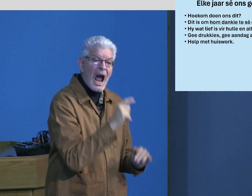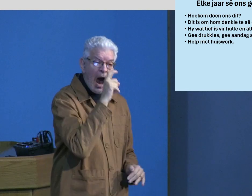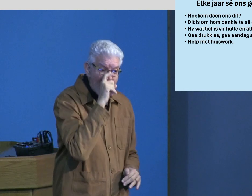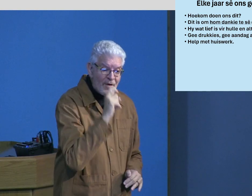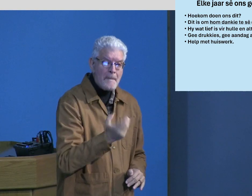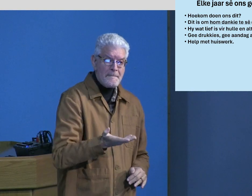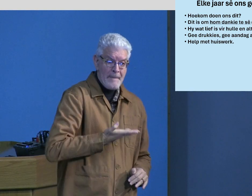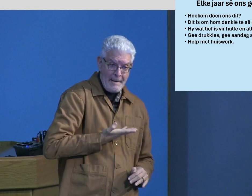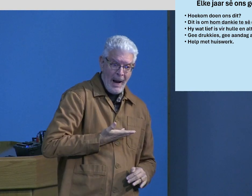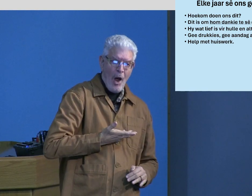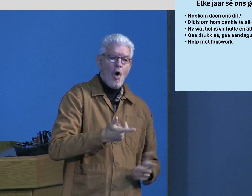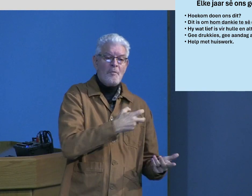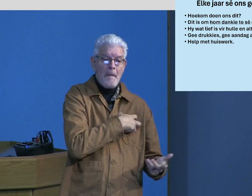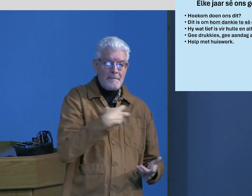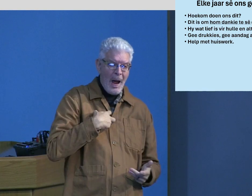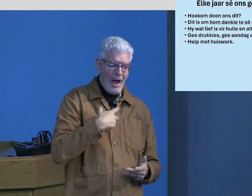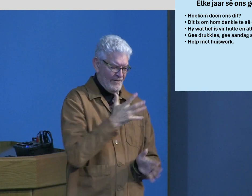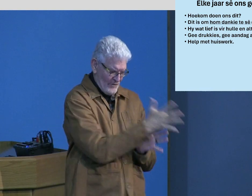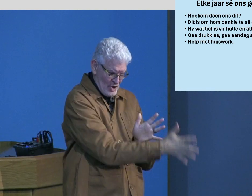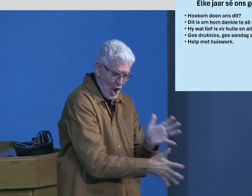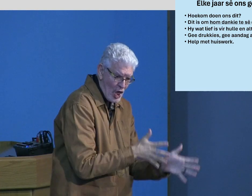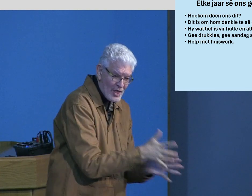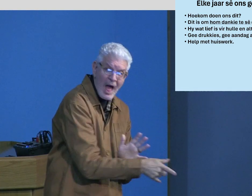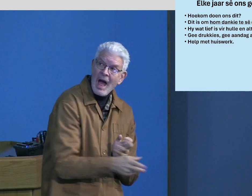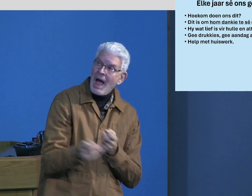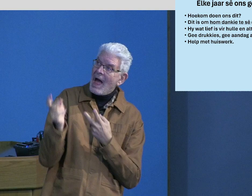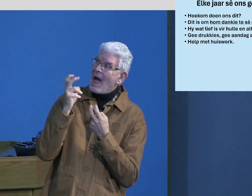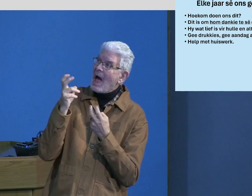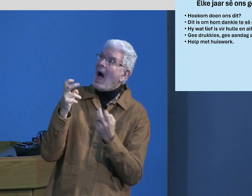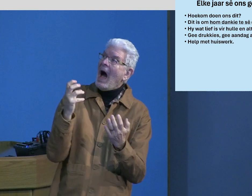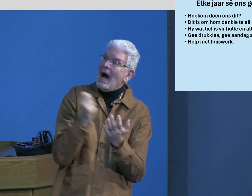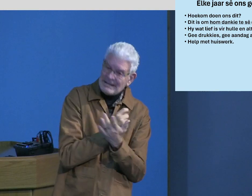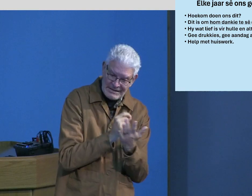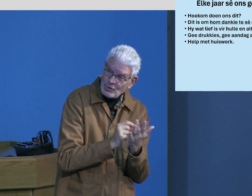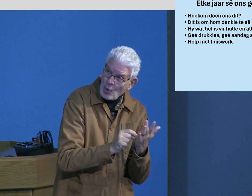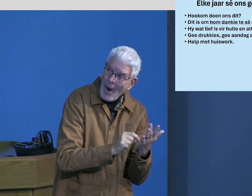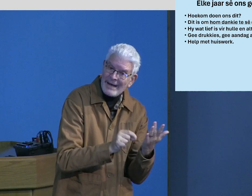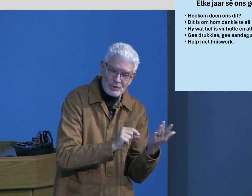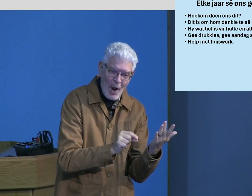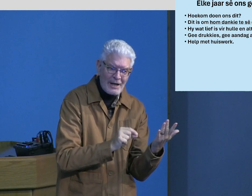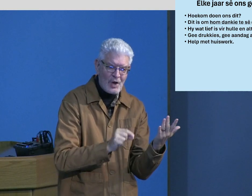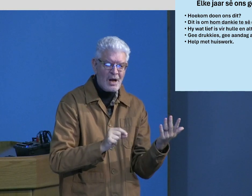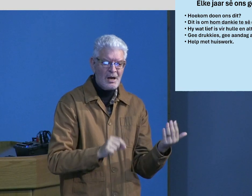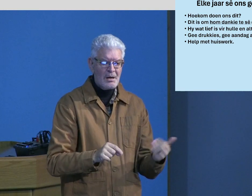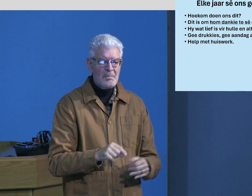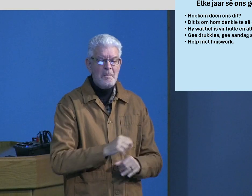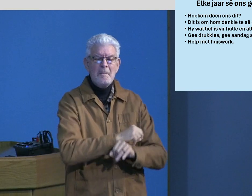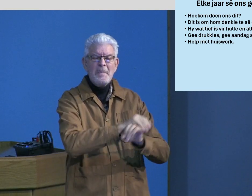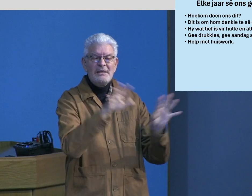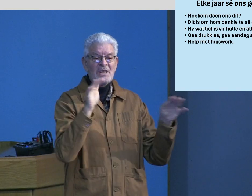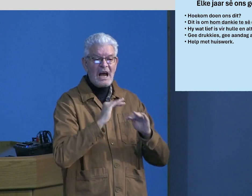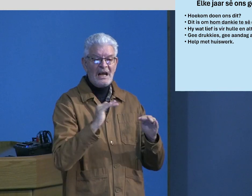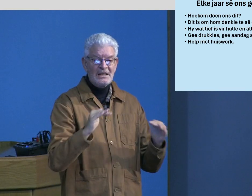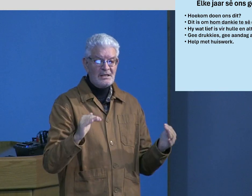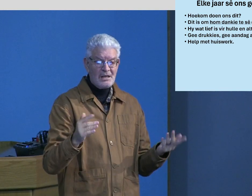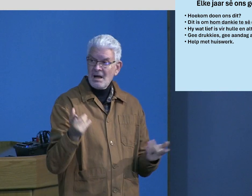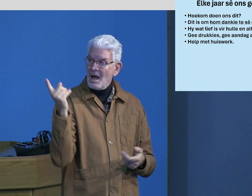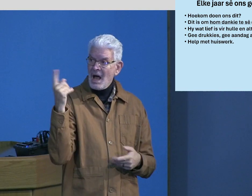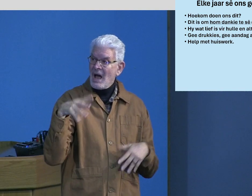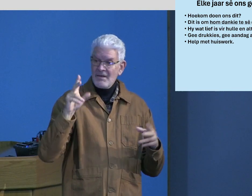kan verstaan. En as 'n pappa en 'n mamma hierdie verduidelik en makliker maak, dan het ek beter begrip ook. En meeste